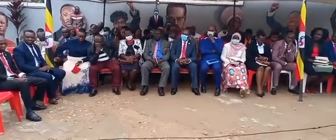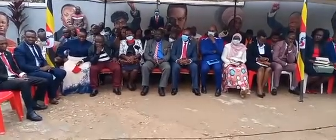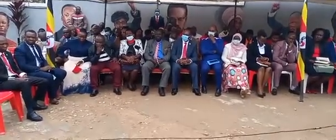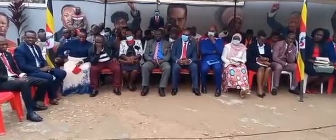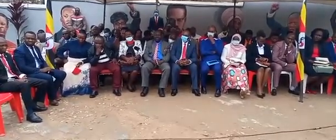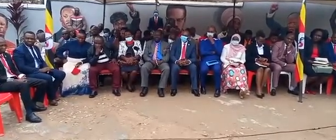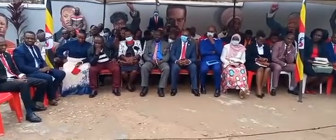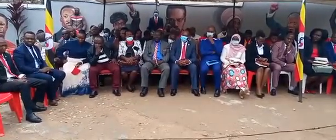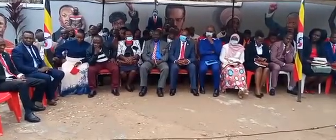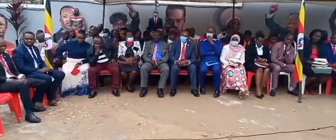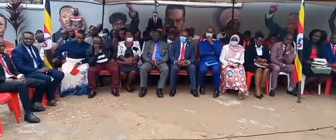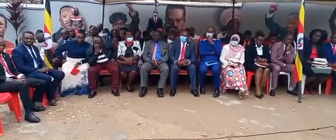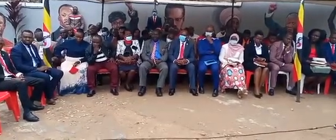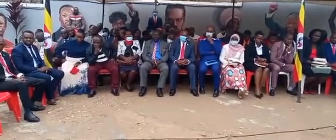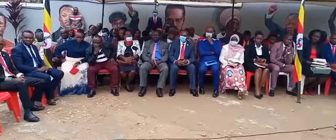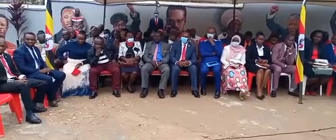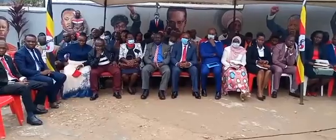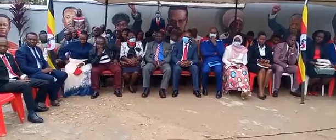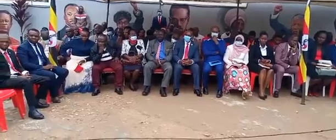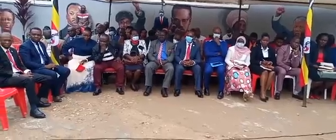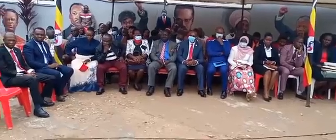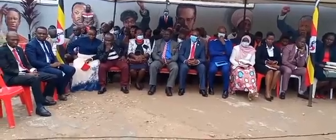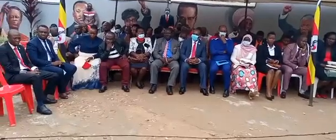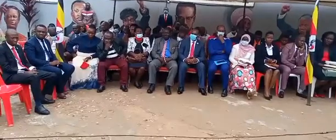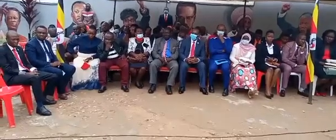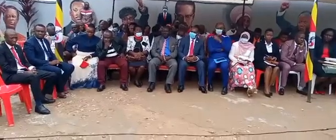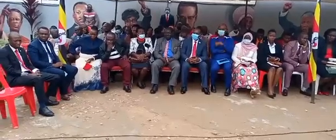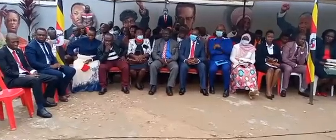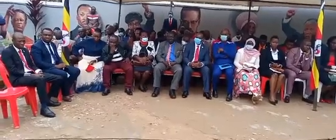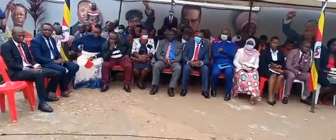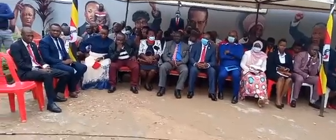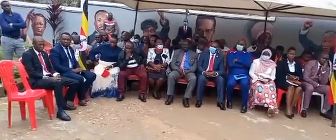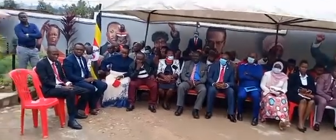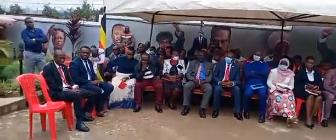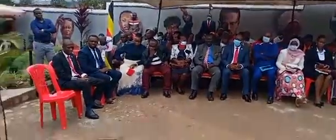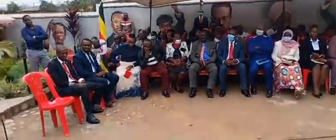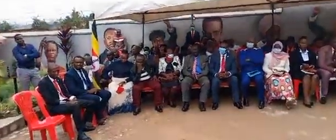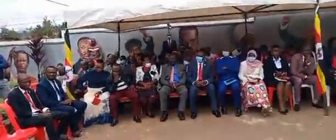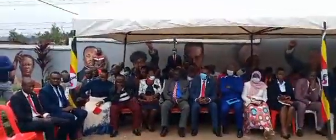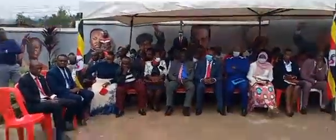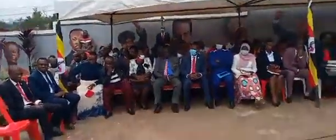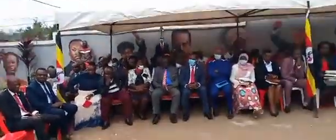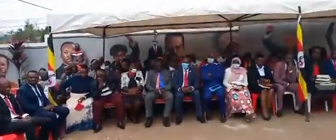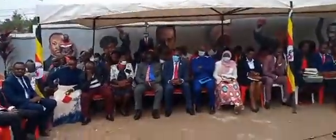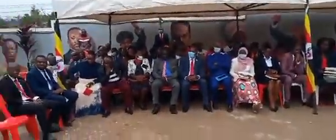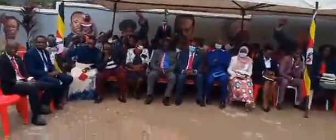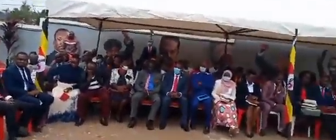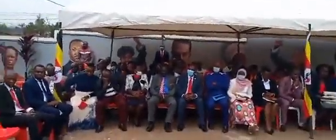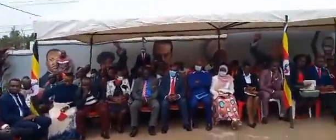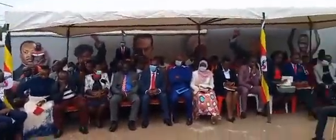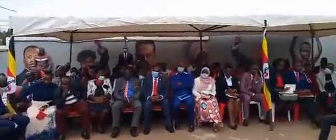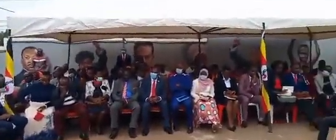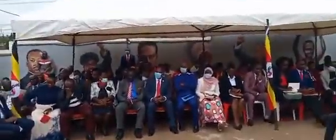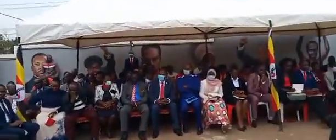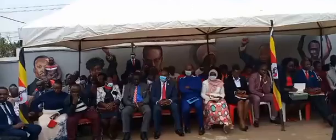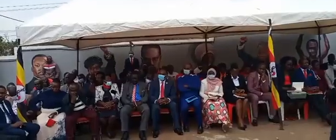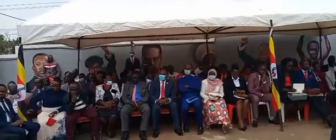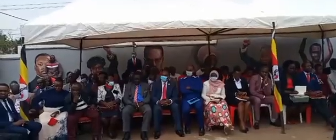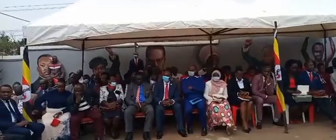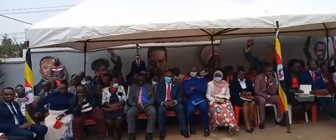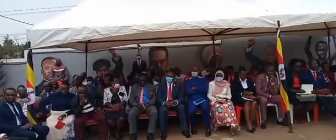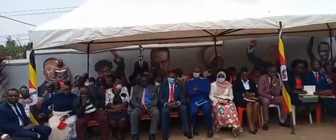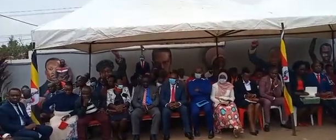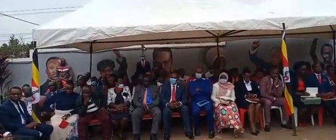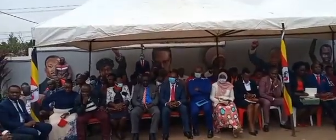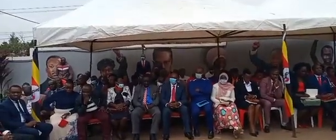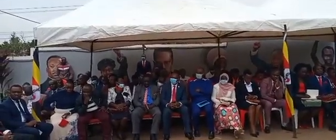kuwa wadi doktor kuya mbaka jaga kuwa na yete tewaka kuwa muna ila chitalia abantu wa singa wa giving up wabaina